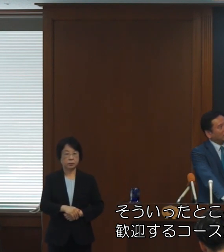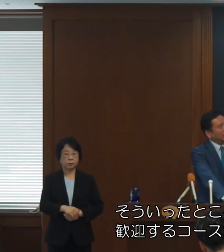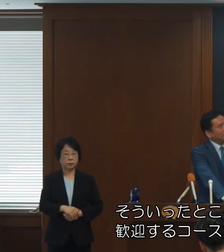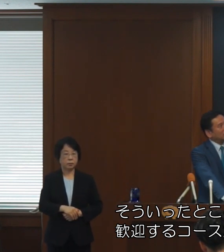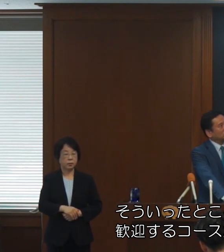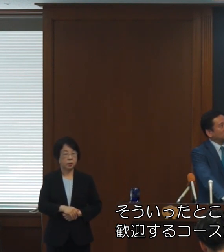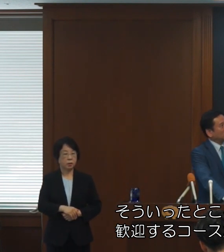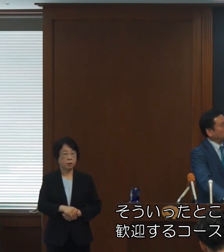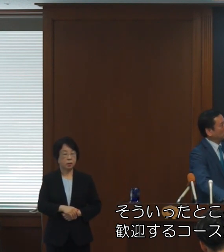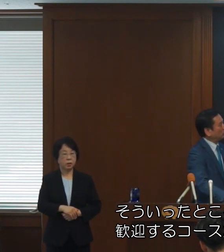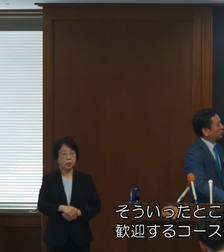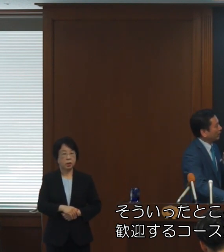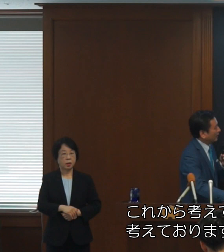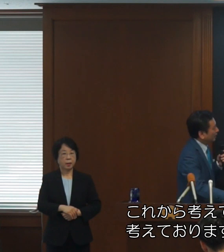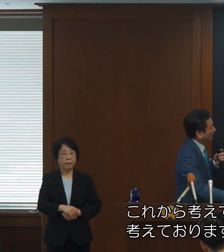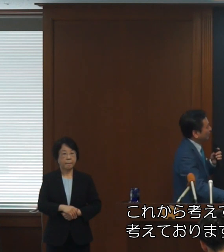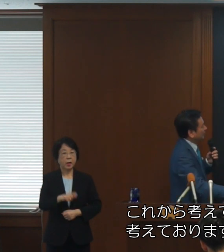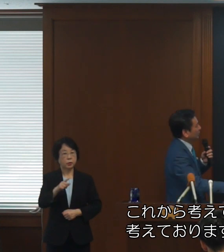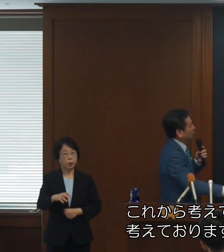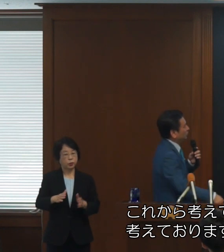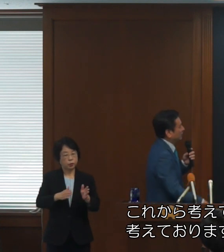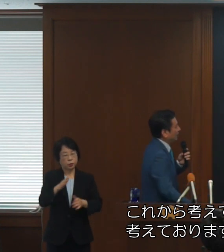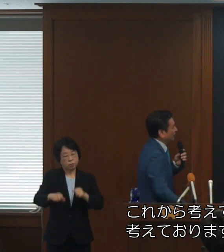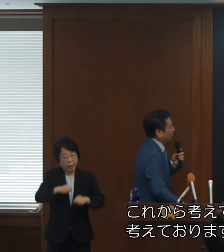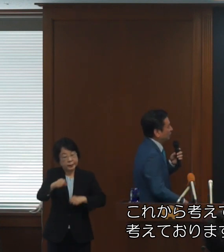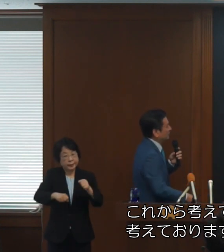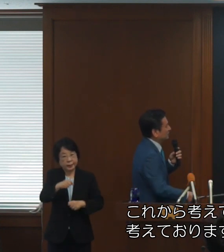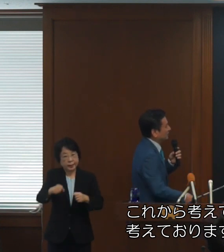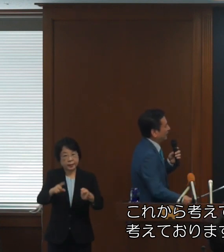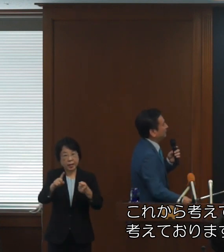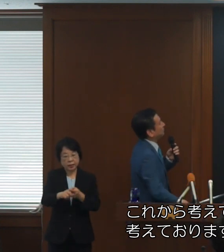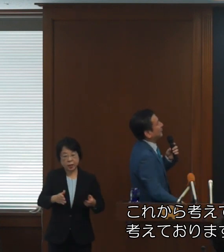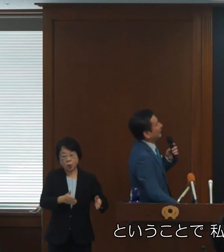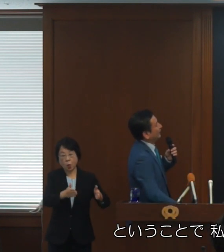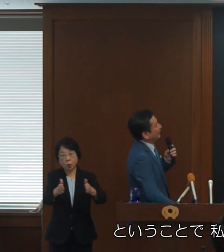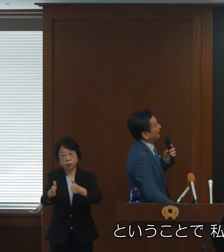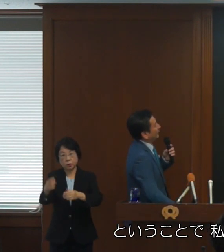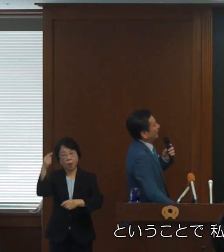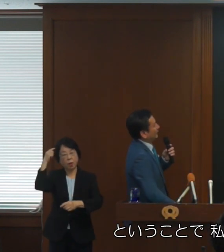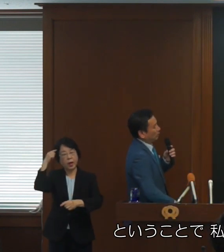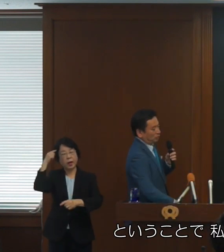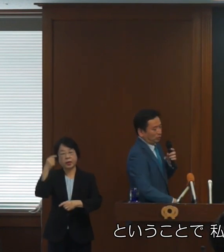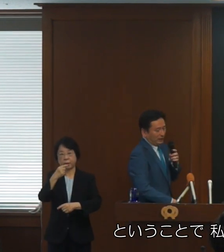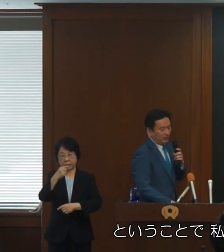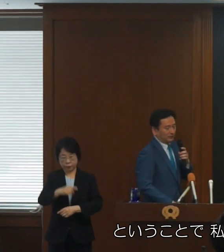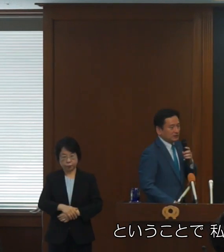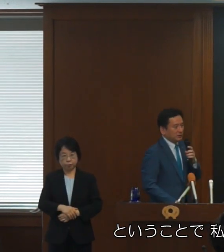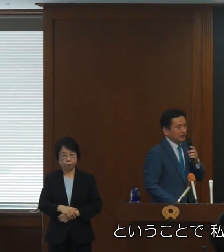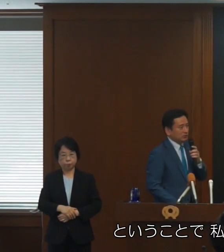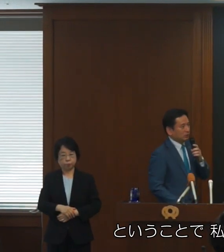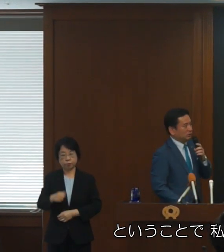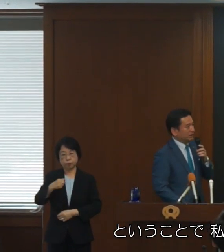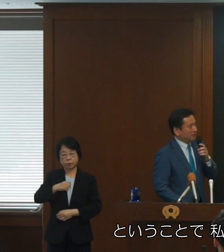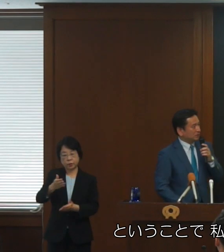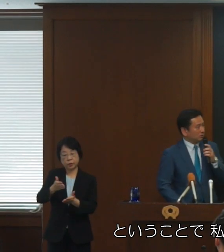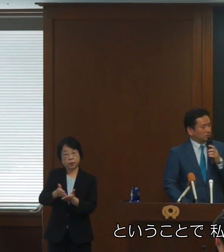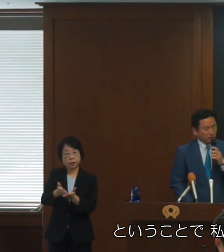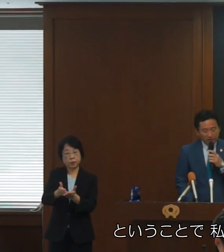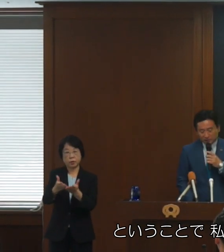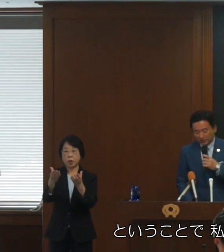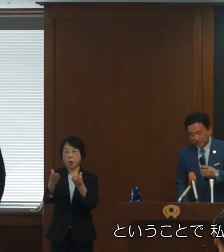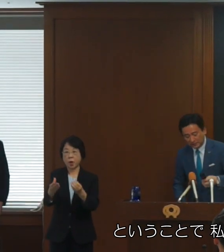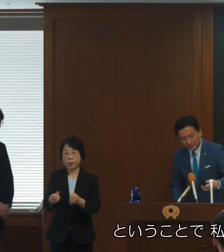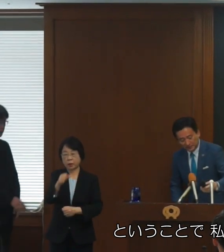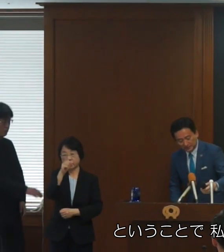コースだとかそういったものをこれから考えていきたいというふうに考えておりますはいということで私から以上でございます